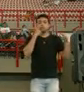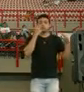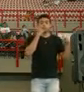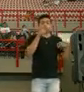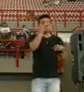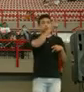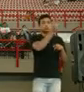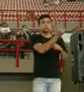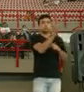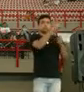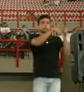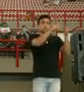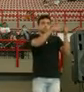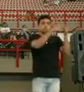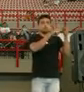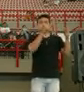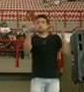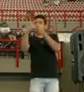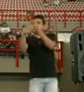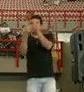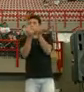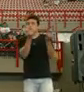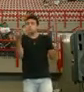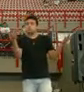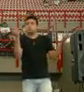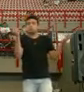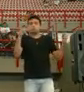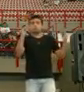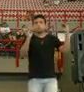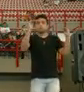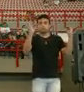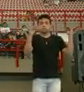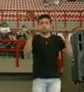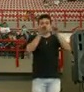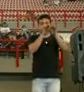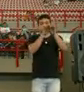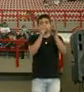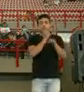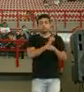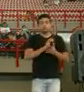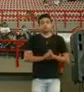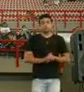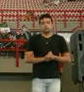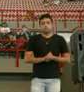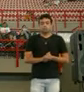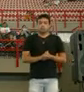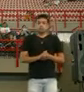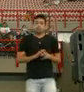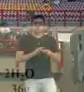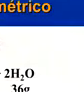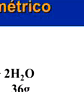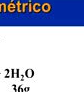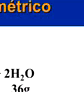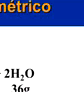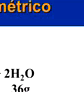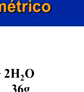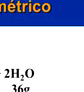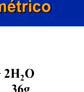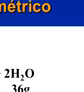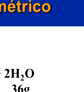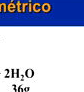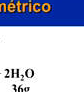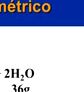Conte quantos átomos tem de um lado e do outro, que você consegue balancear. Então veja aí, ó, a massa de metano que está reagindo,